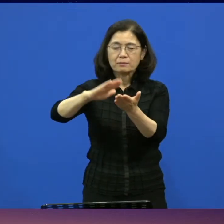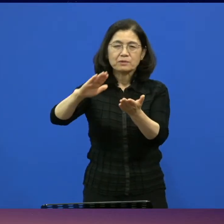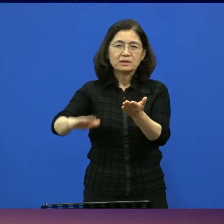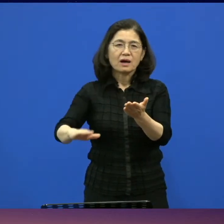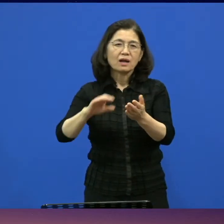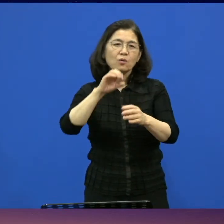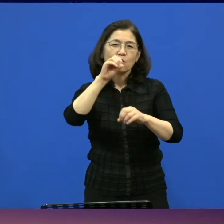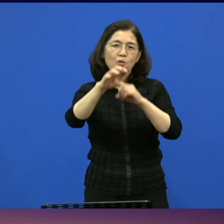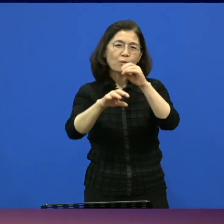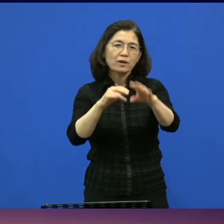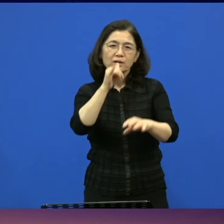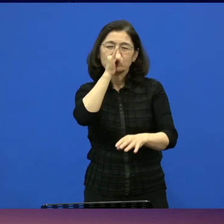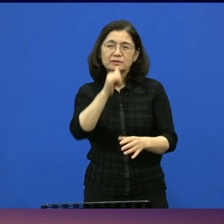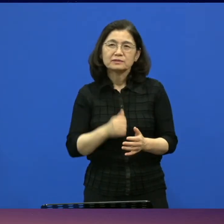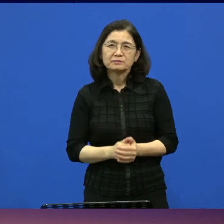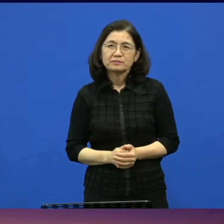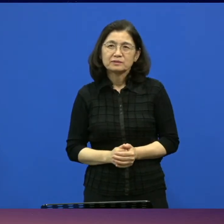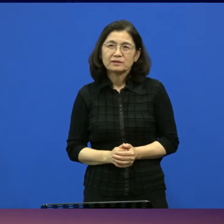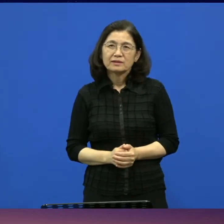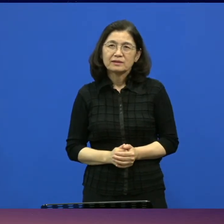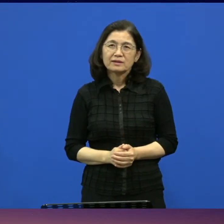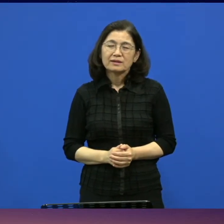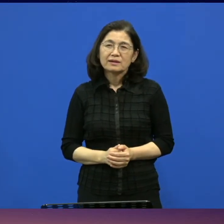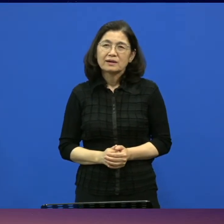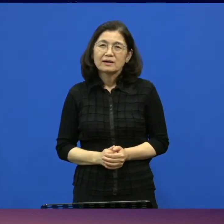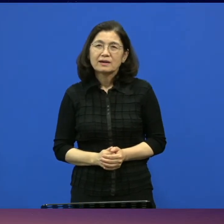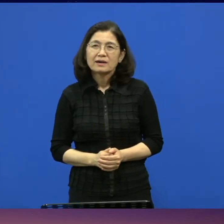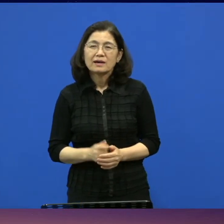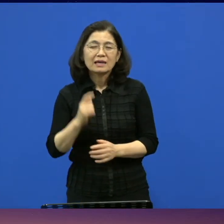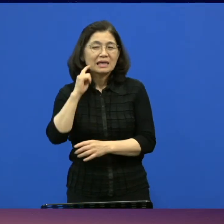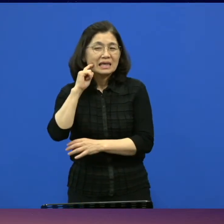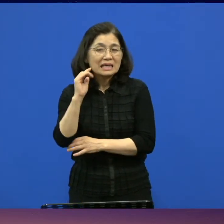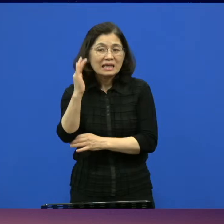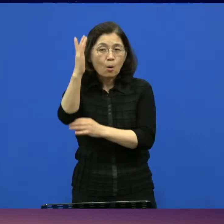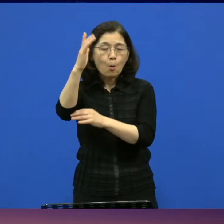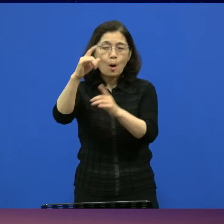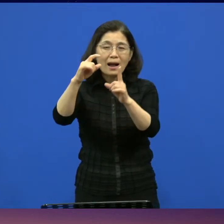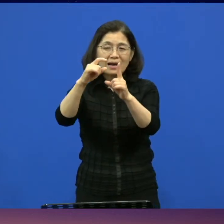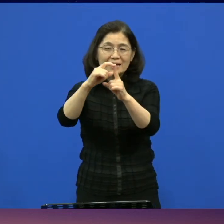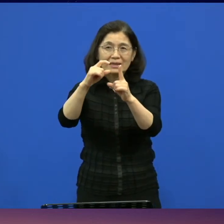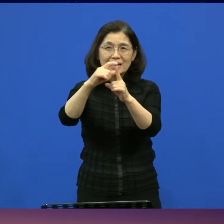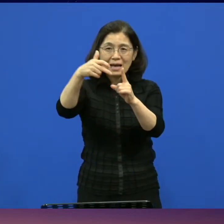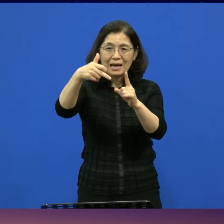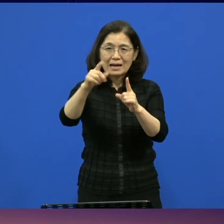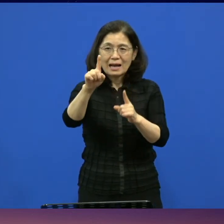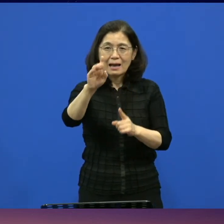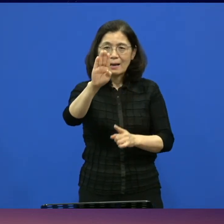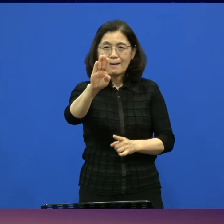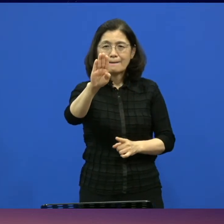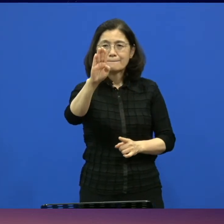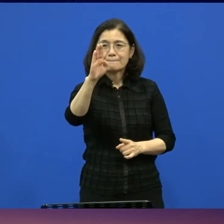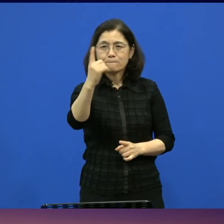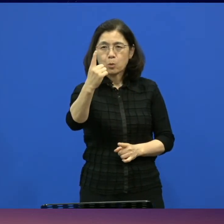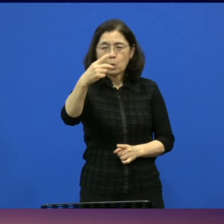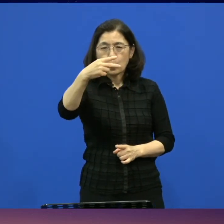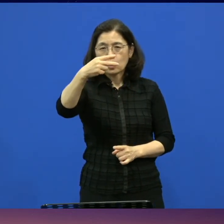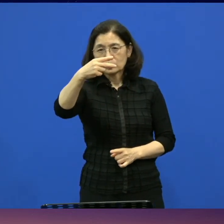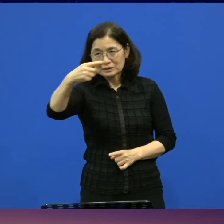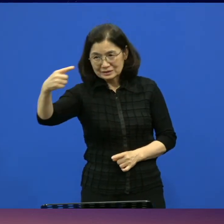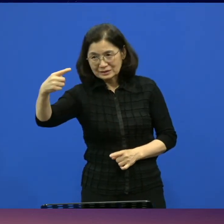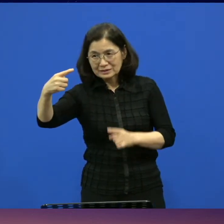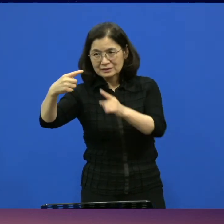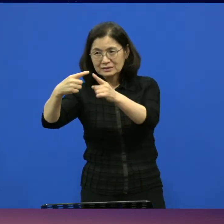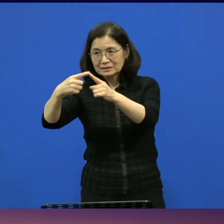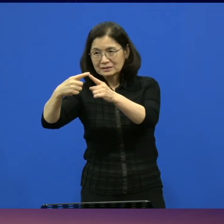물론 세상에서도 영광이 있죠. 그래서 영광이라는 이 단어를 카보드, 그게 뭐예요? 그거는 무게라는